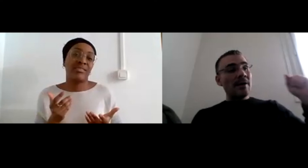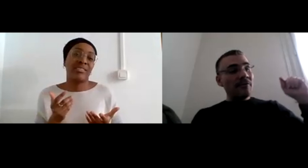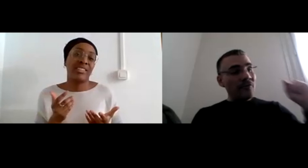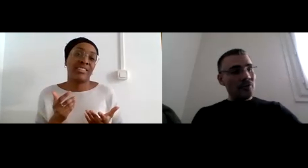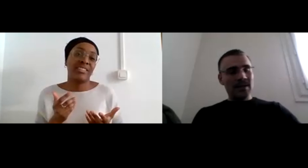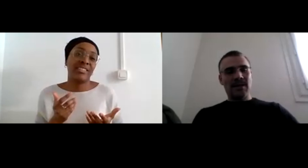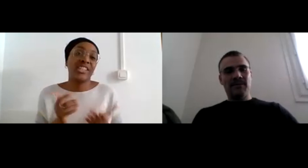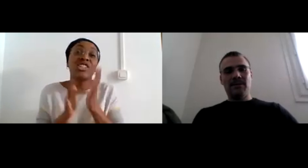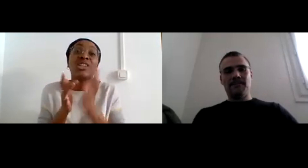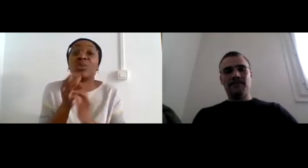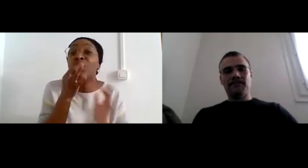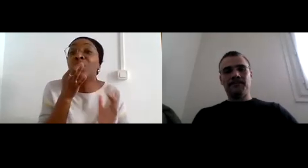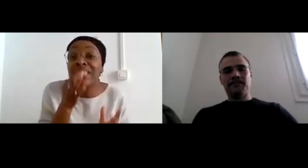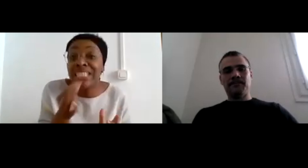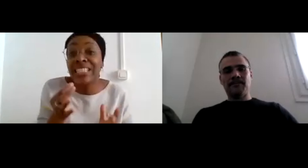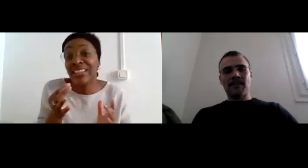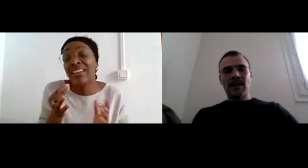Laisse-moi influencer ta vie.